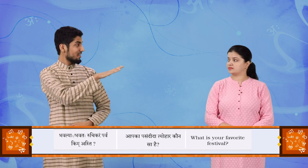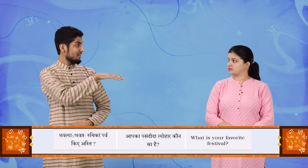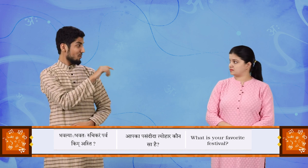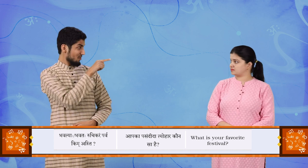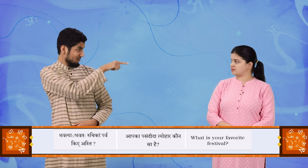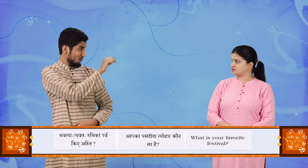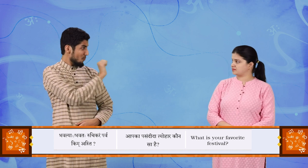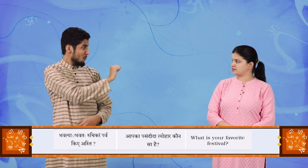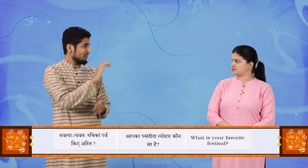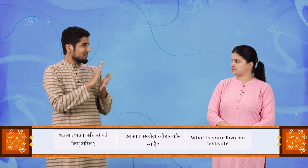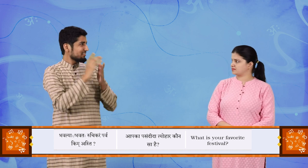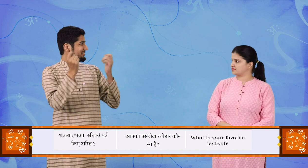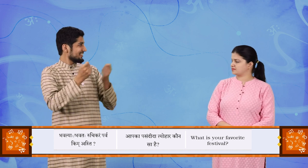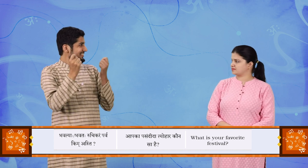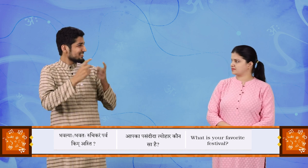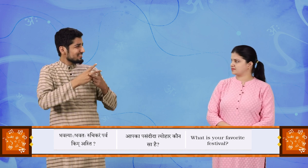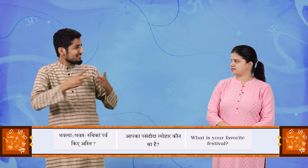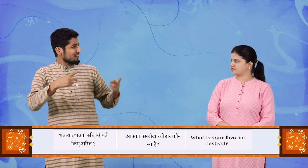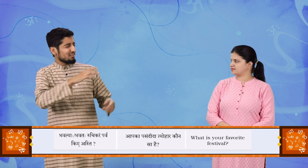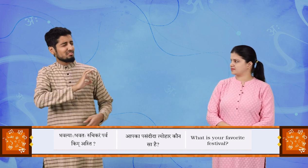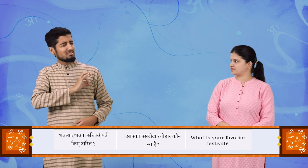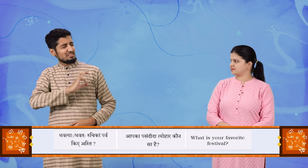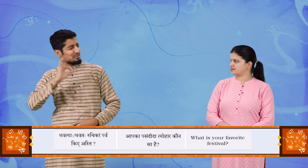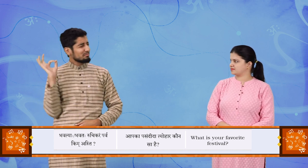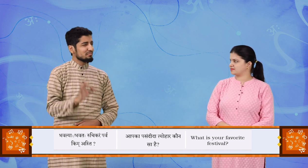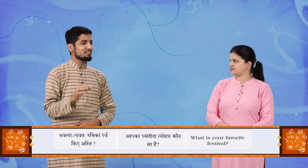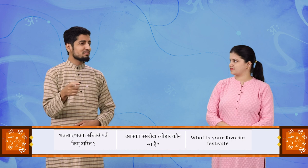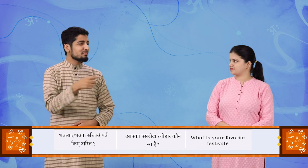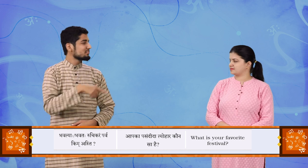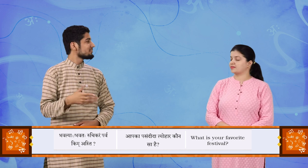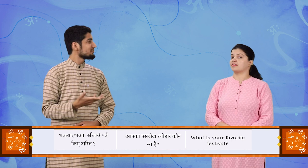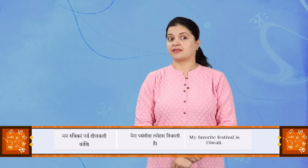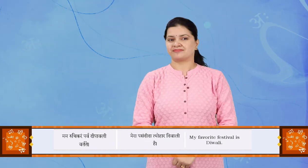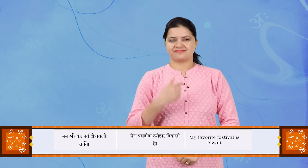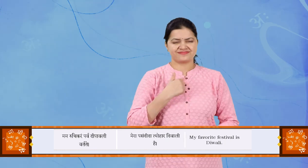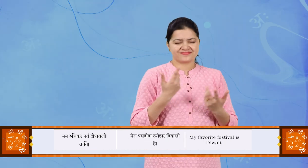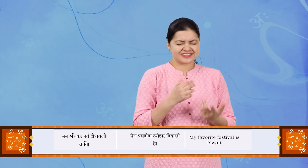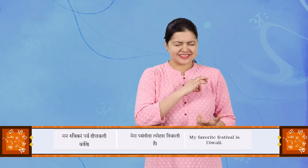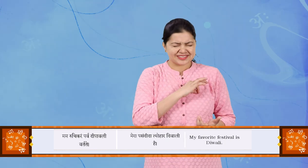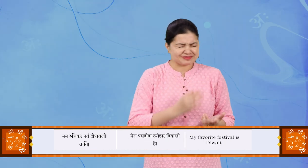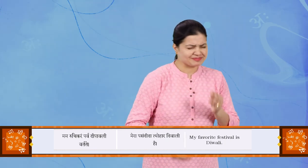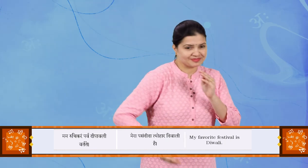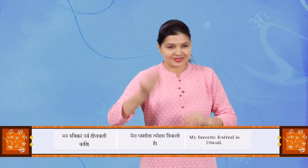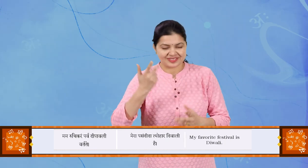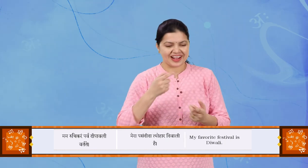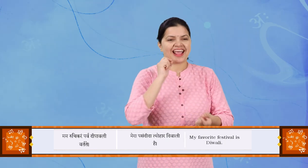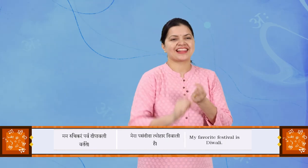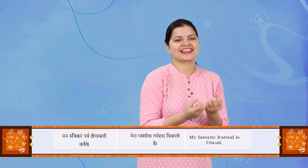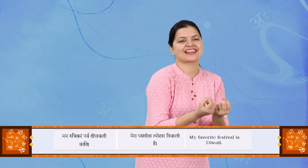कि हवस क्या हां रुचि करम पर्व कि नमस्ते मामा जी करम पर्व दीपावली